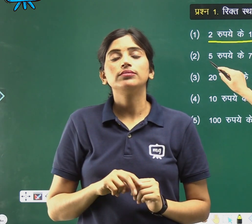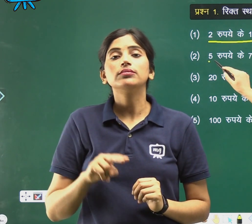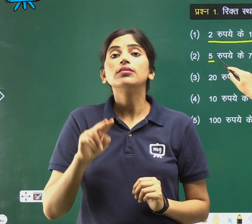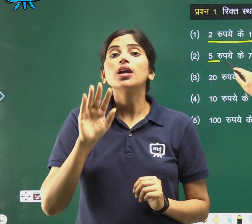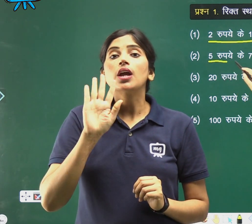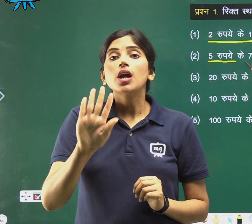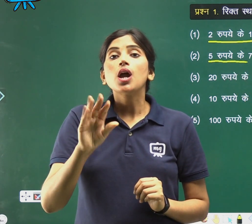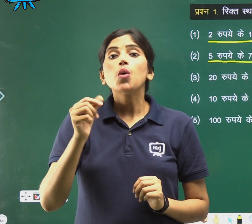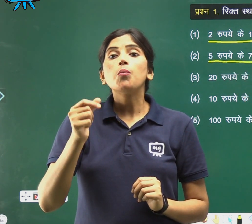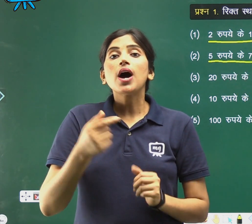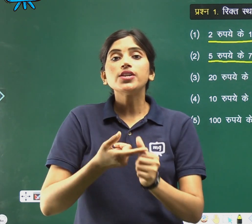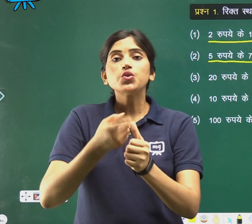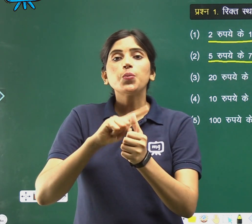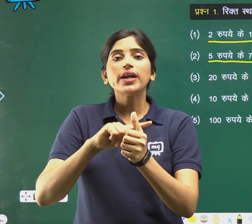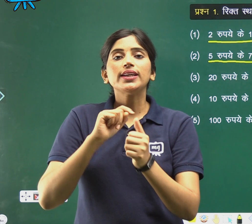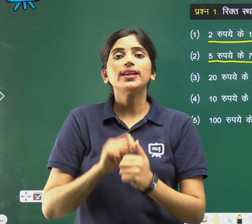5 रुपए के